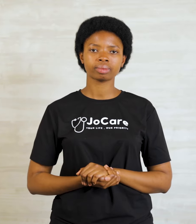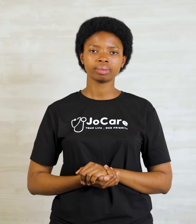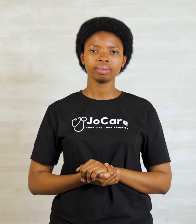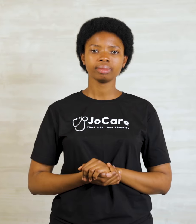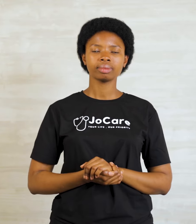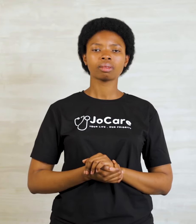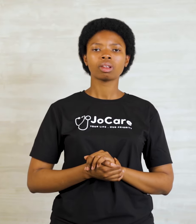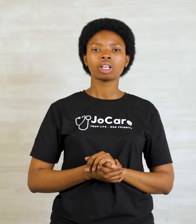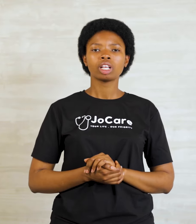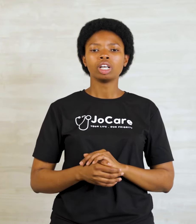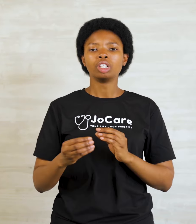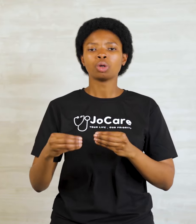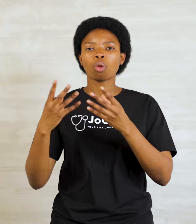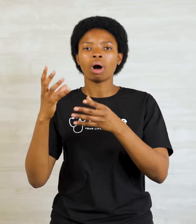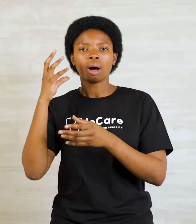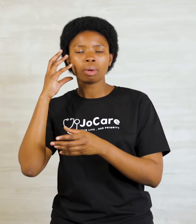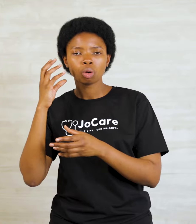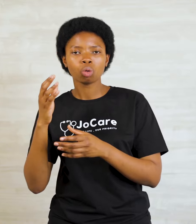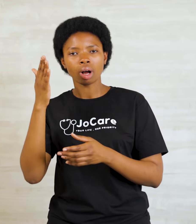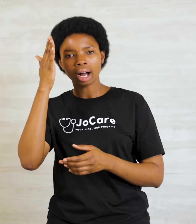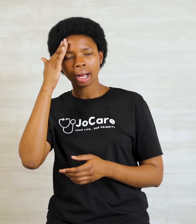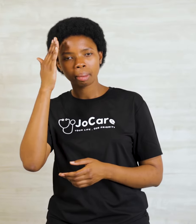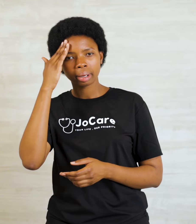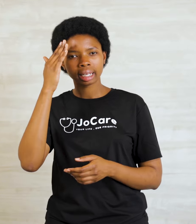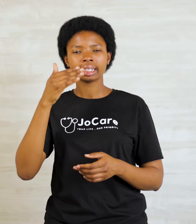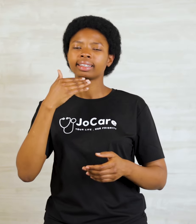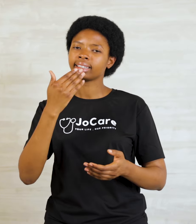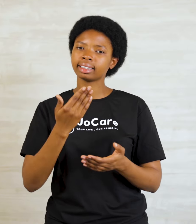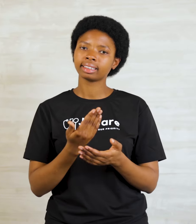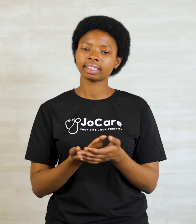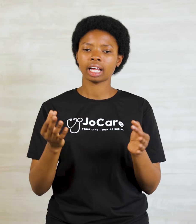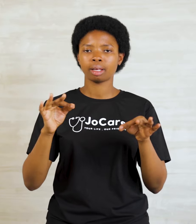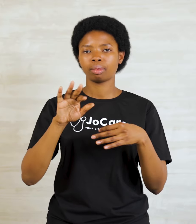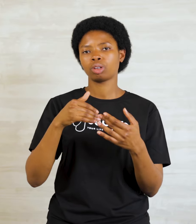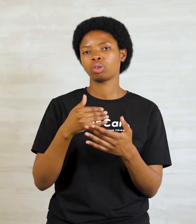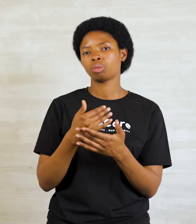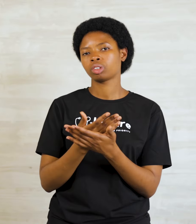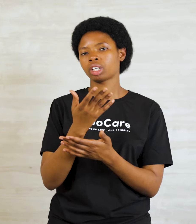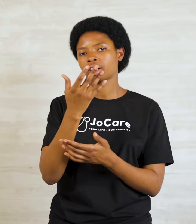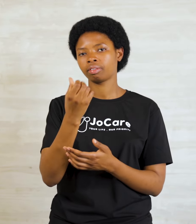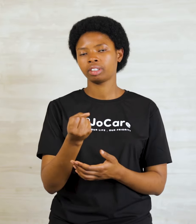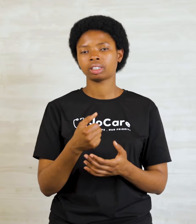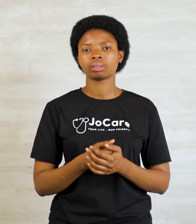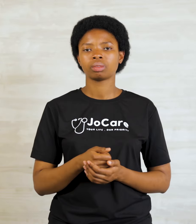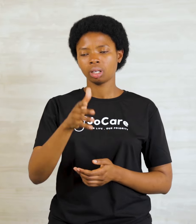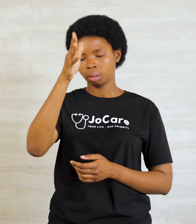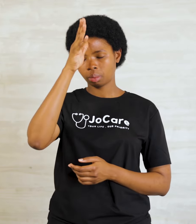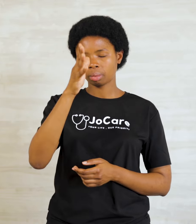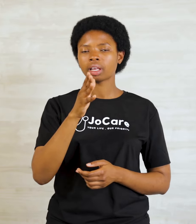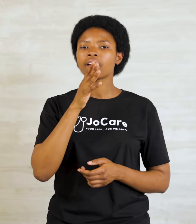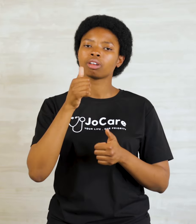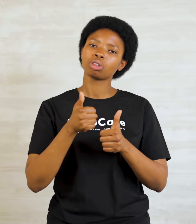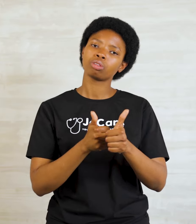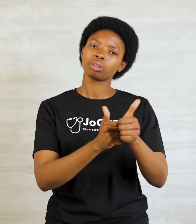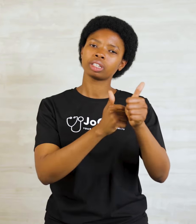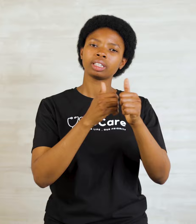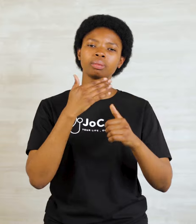nkujijura umuntu akamenya neza ibyo afite mu mbyeyi udukurikiye ni